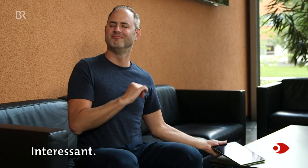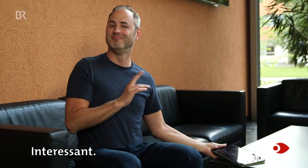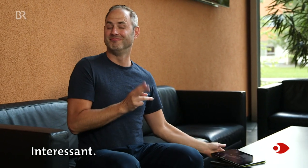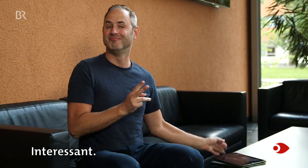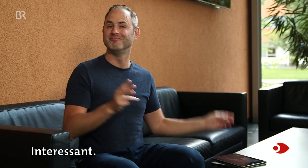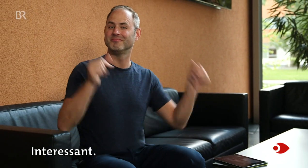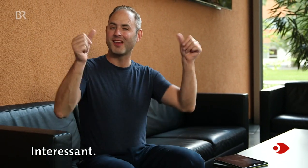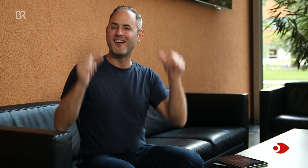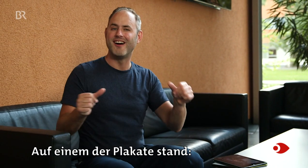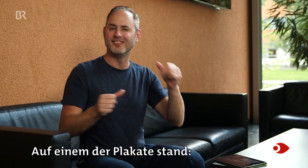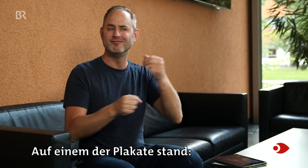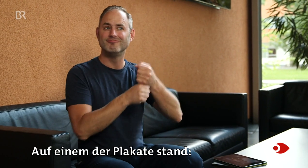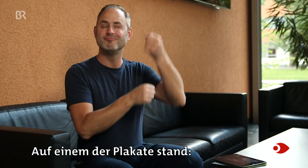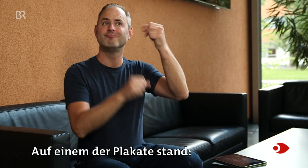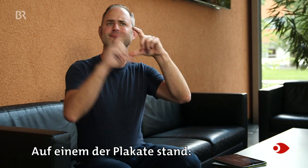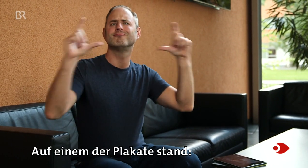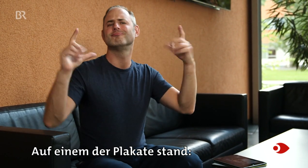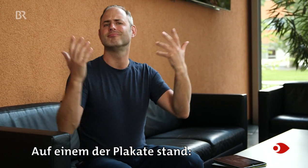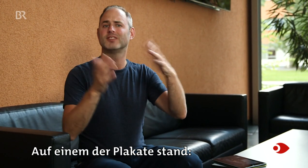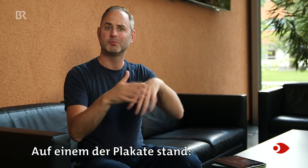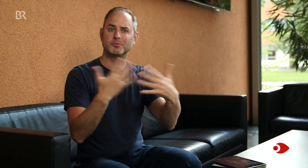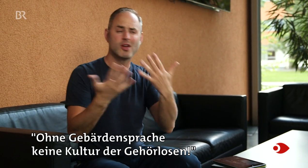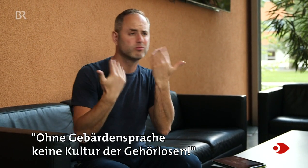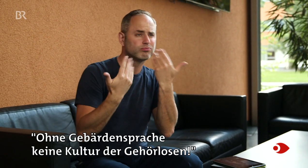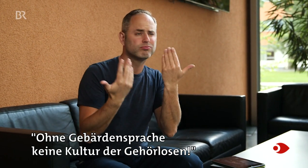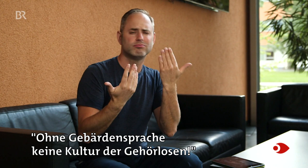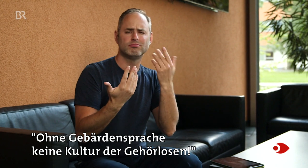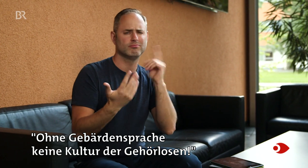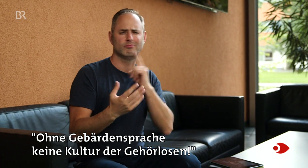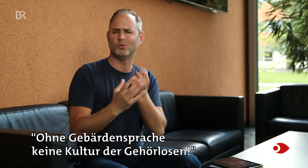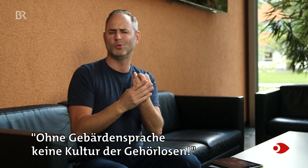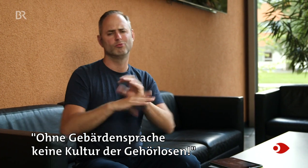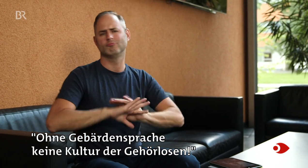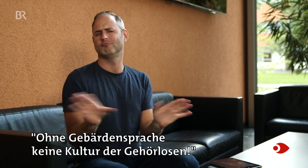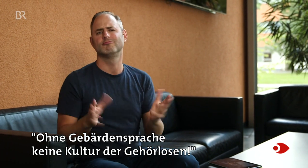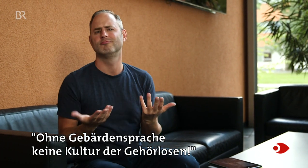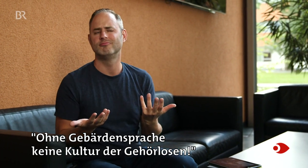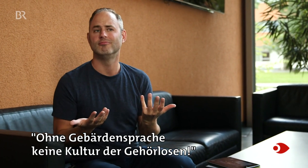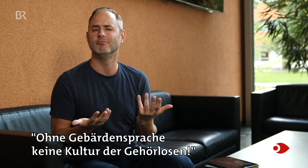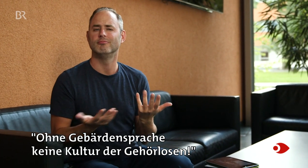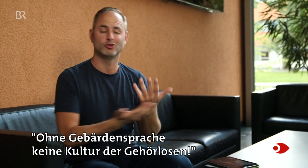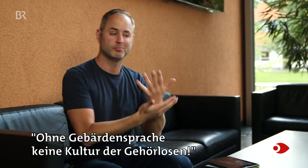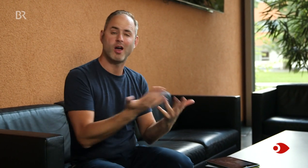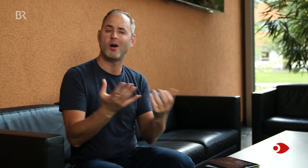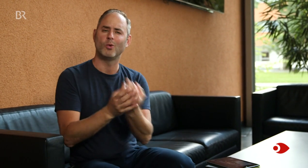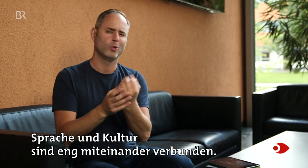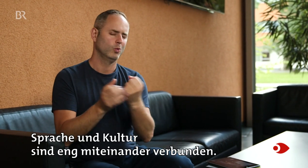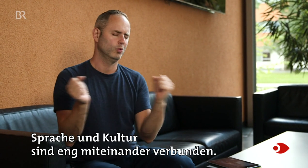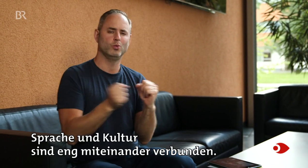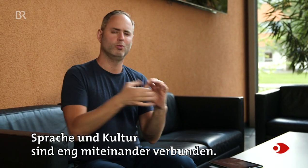Interessant. Auf einem der Plakate stand, ohne Gebärdensprache keine Kultur der Gehörlosen. Sprache